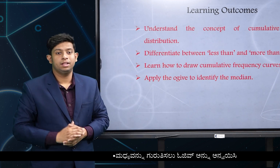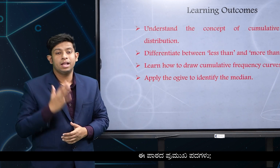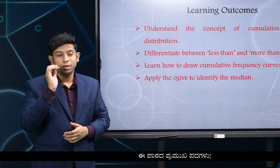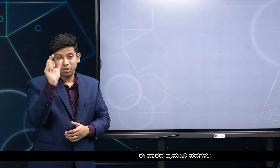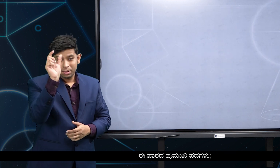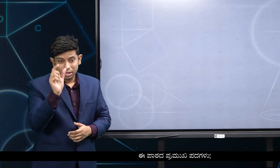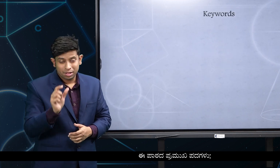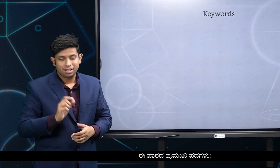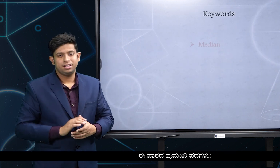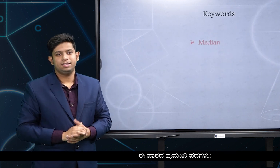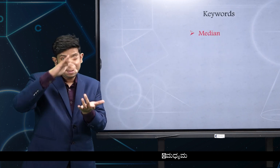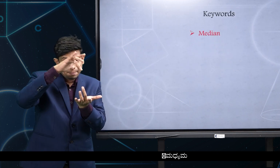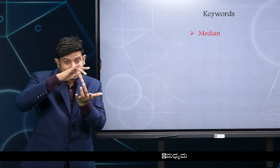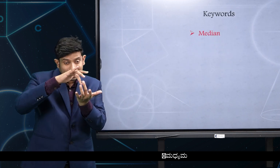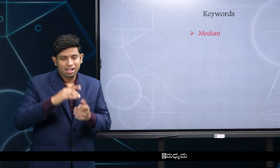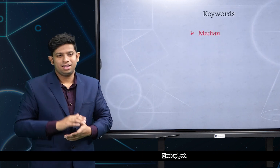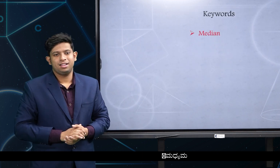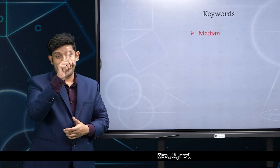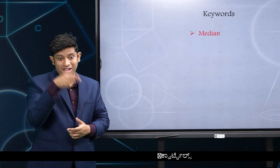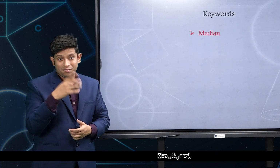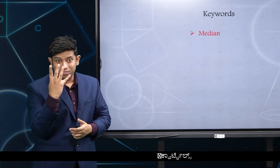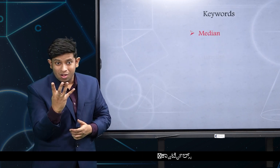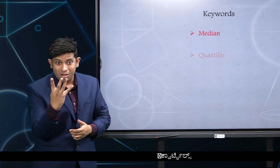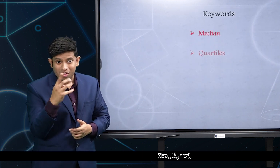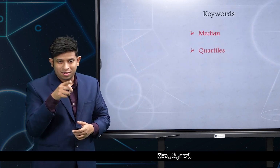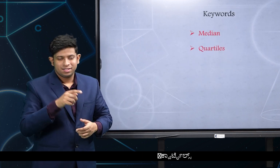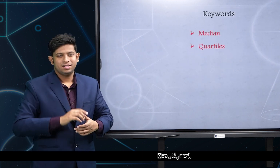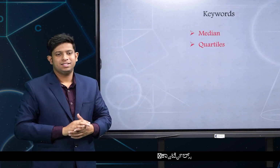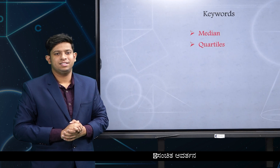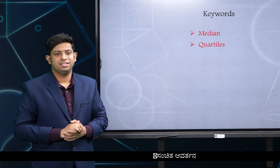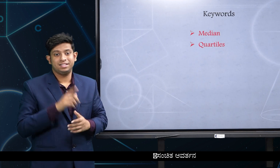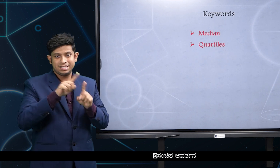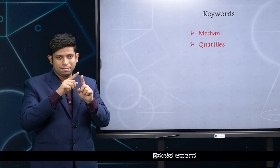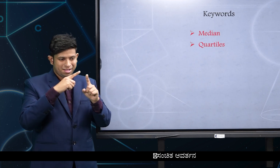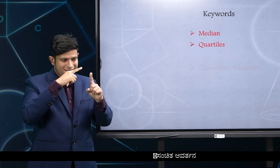ಈ ಪಾಠದ ಪ್ರಮುಖ ಪದಗಳು: ಮಧ್ಯಮ, ಕ್ವಾರ್ಟೈಲ್ಸ್, ಸಂಚಿತ ಆವರ್ತನ,